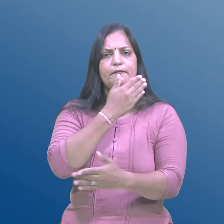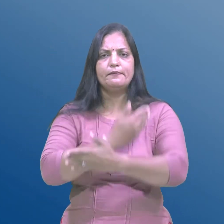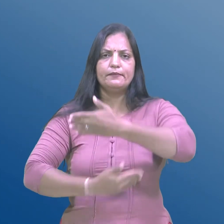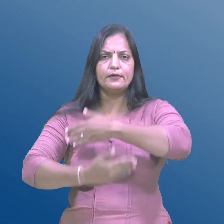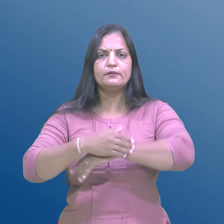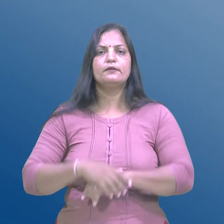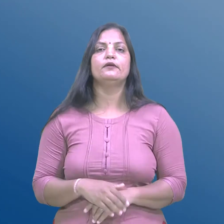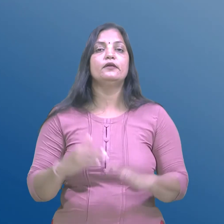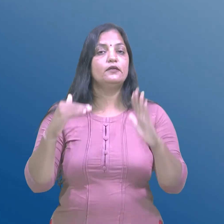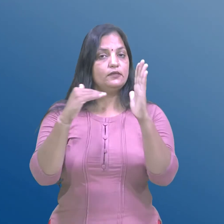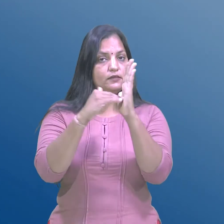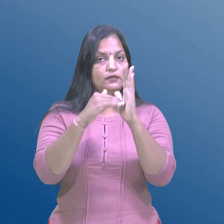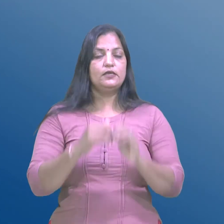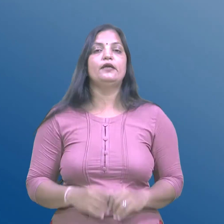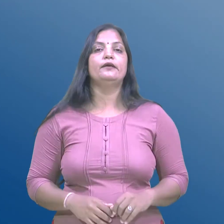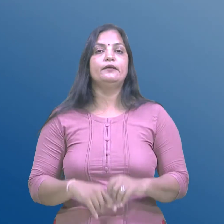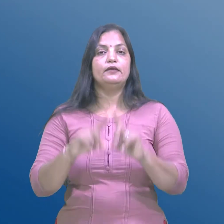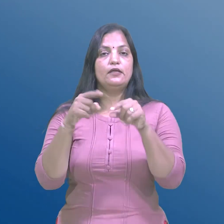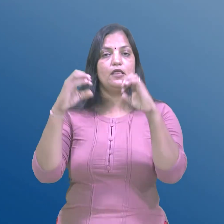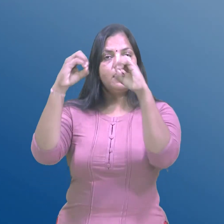ઝેડ ડી